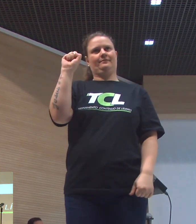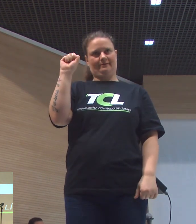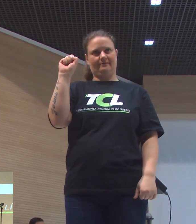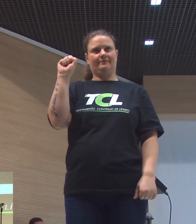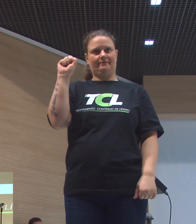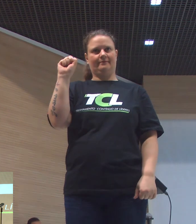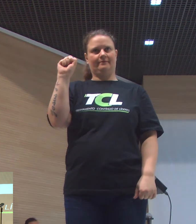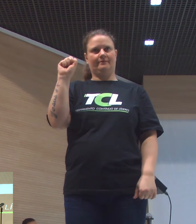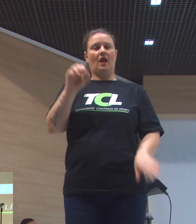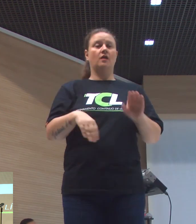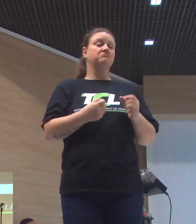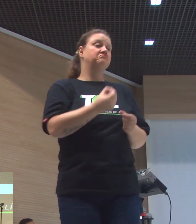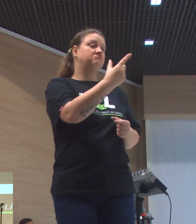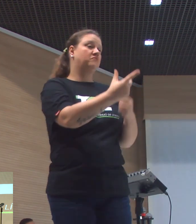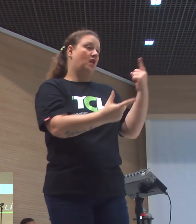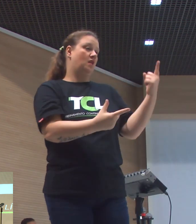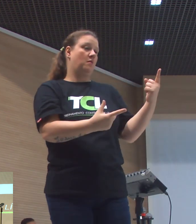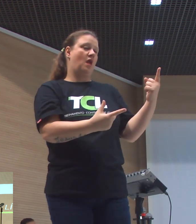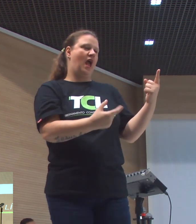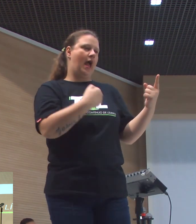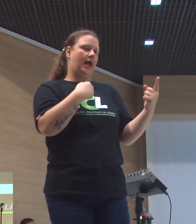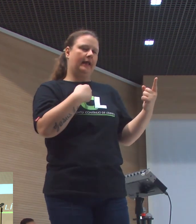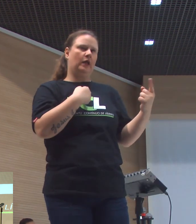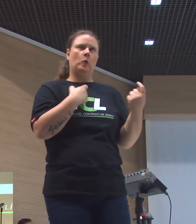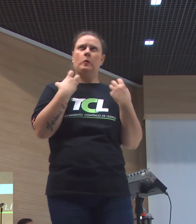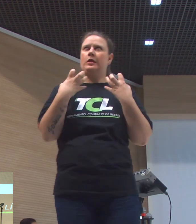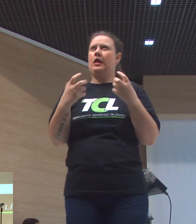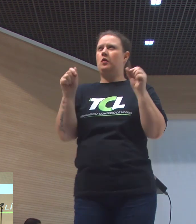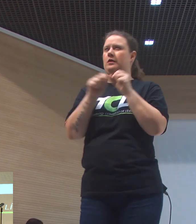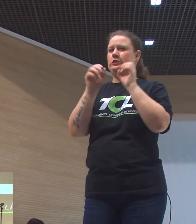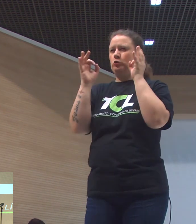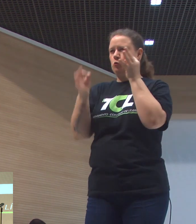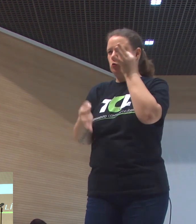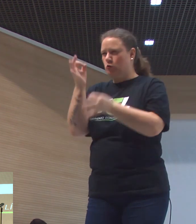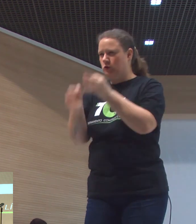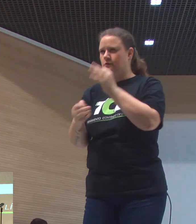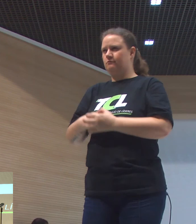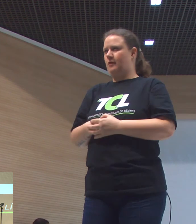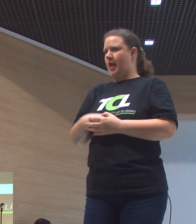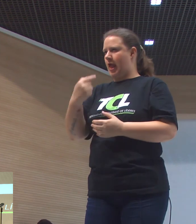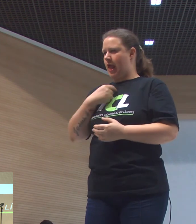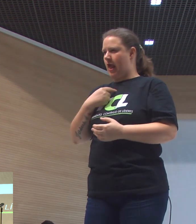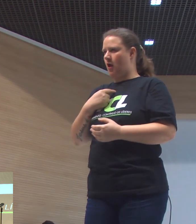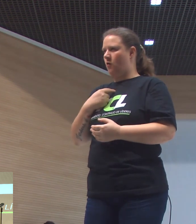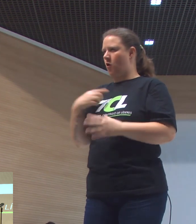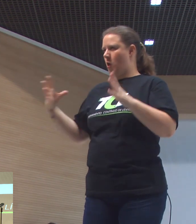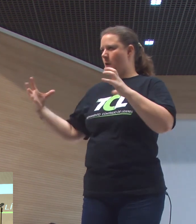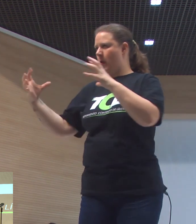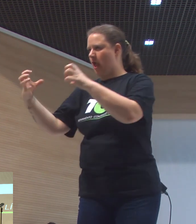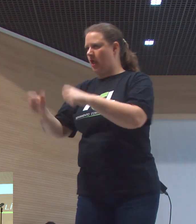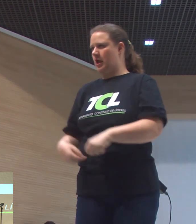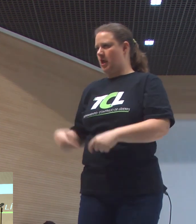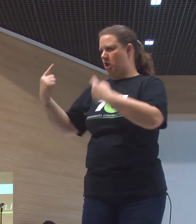Algumas vezes, alguns querem ser justiceiros. Eles ficam comprando qualquer briga, porque eles se julgam